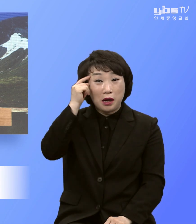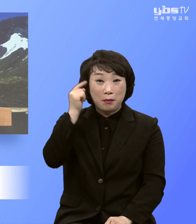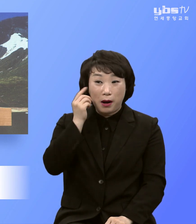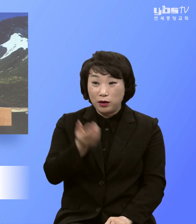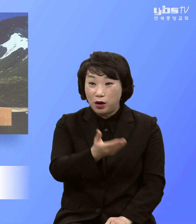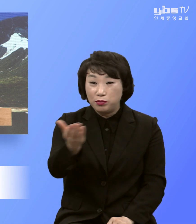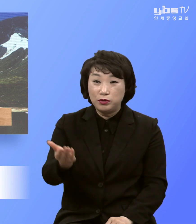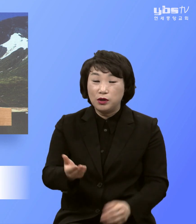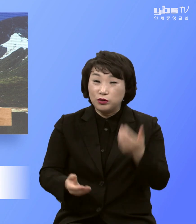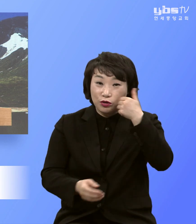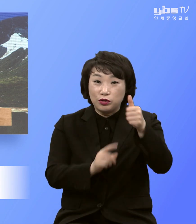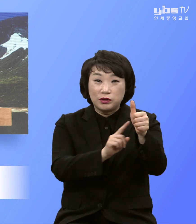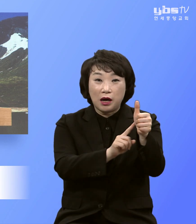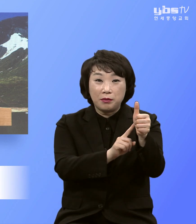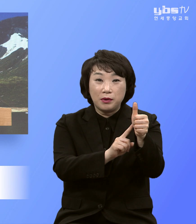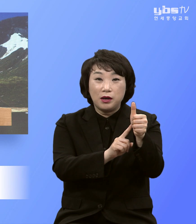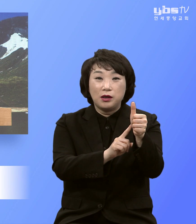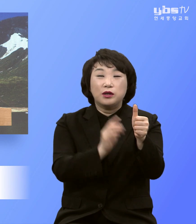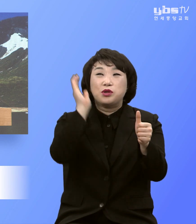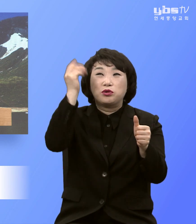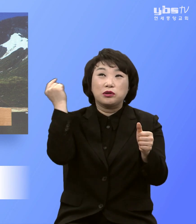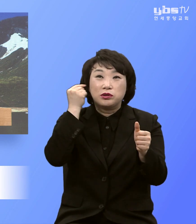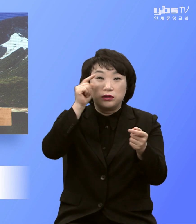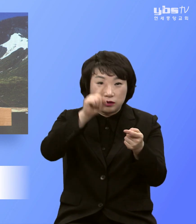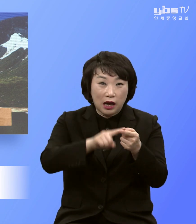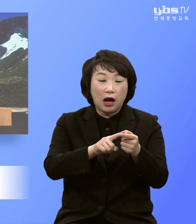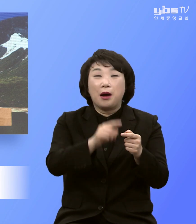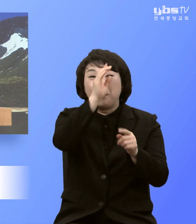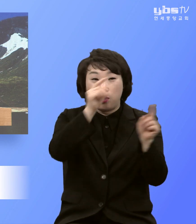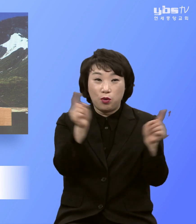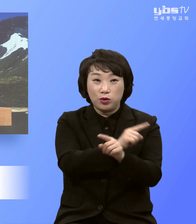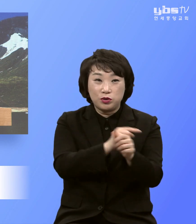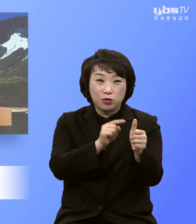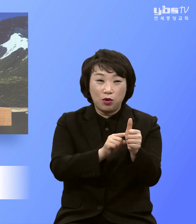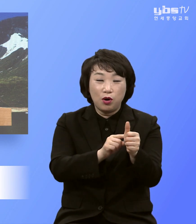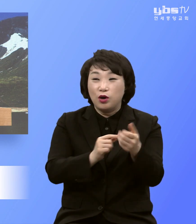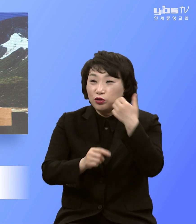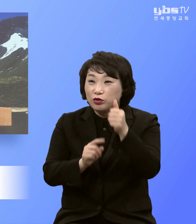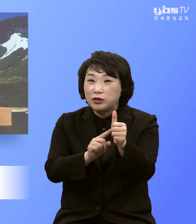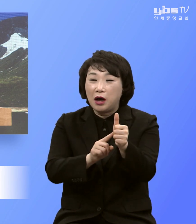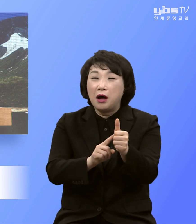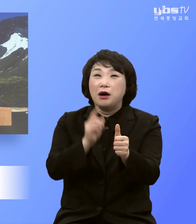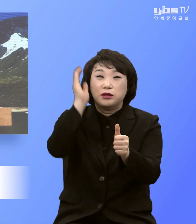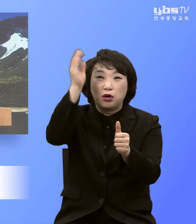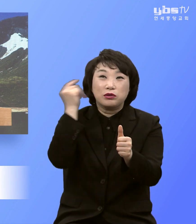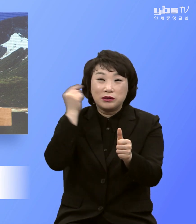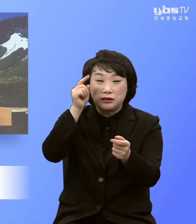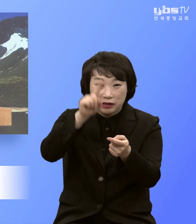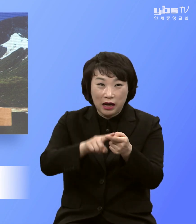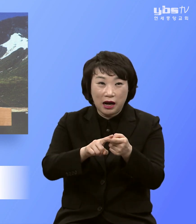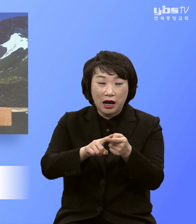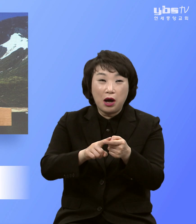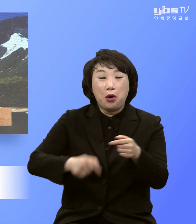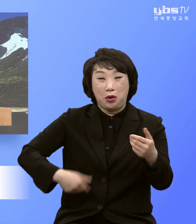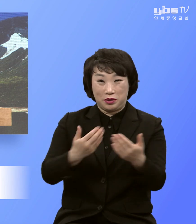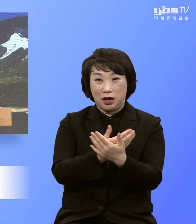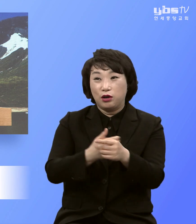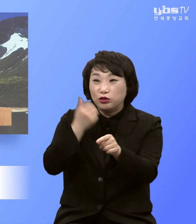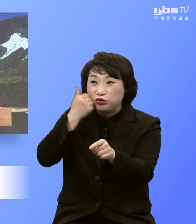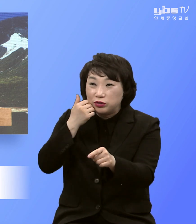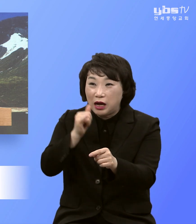생각해보세요. 어떤 사람 말씀 듣다 병 고치고 말씀 듣다 세기 오고 말씀 듣다 성령 받는